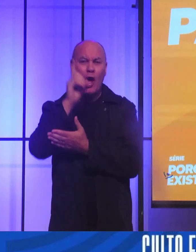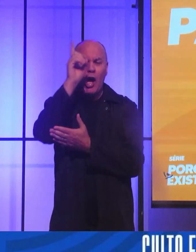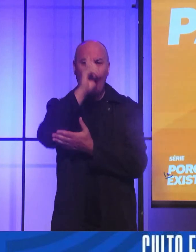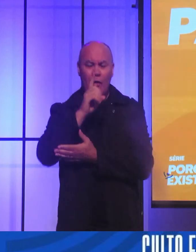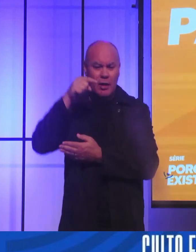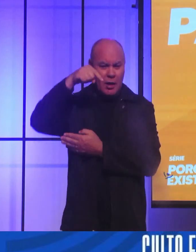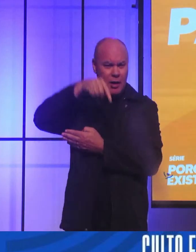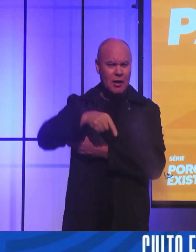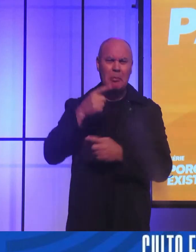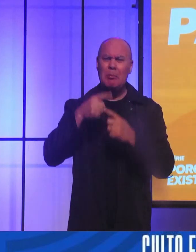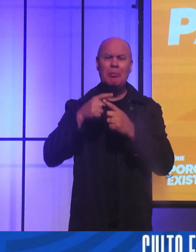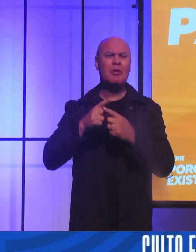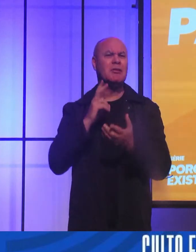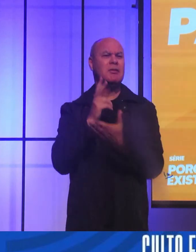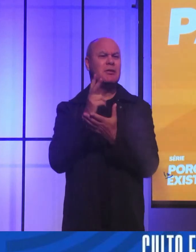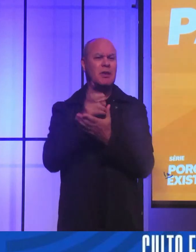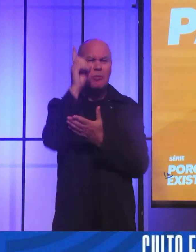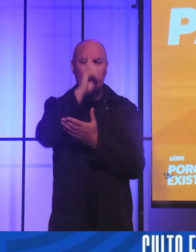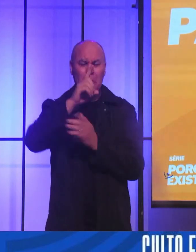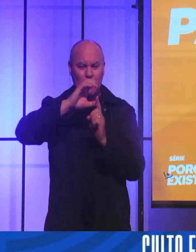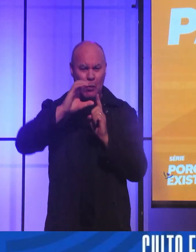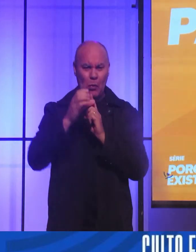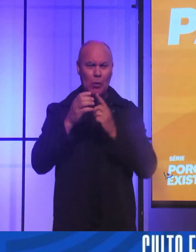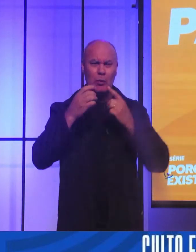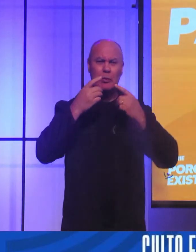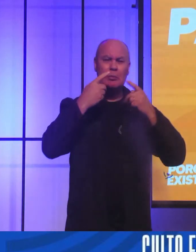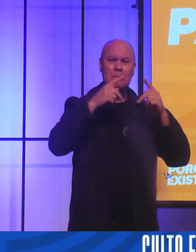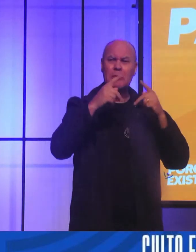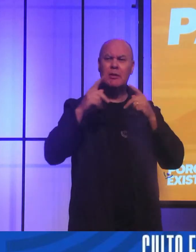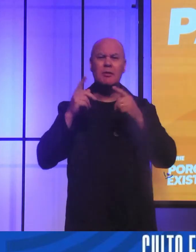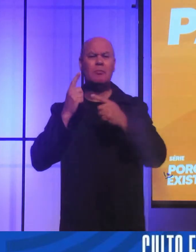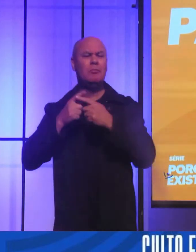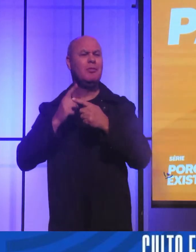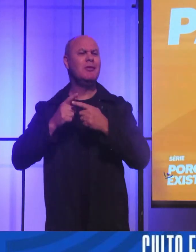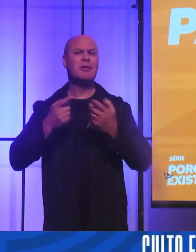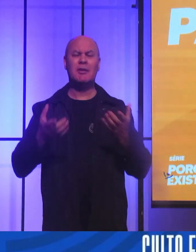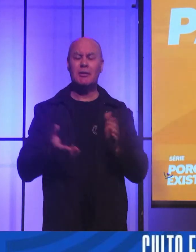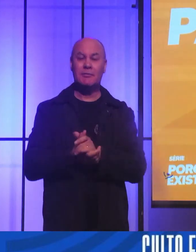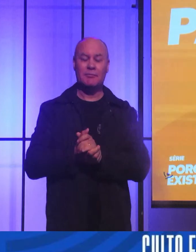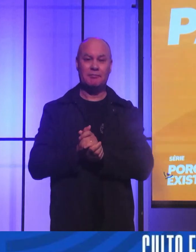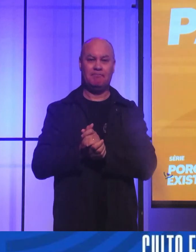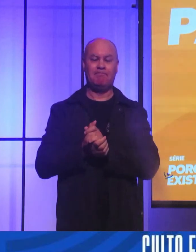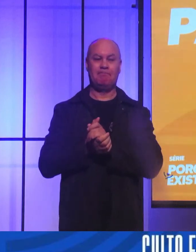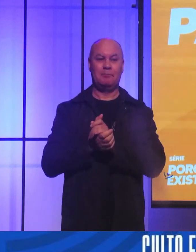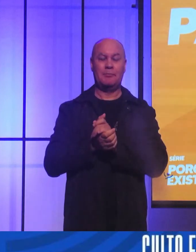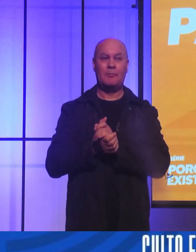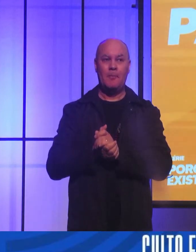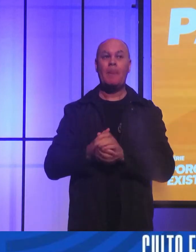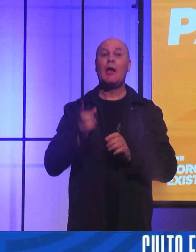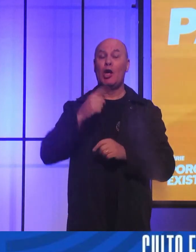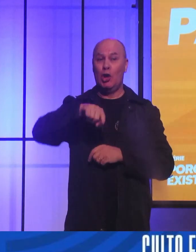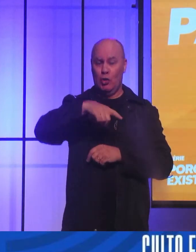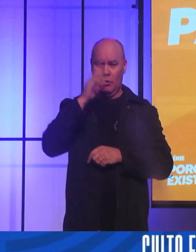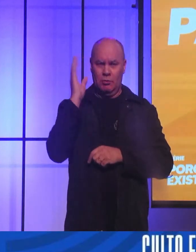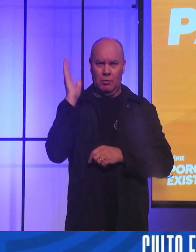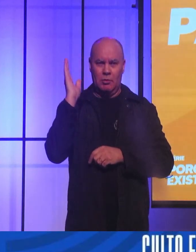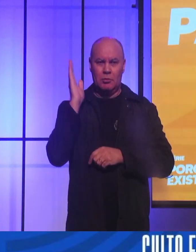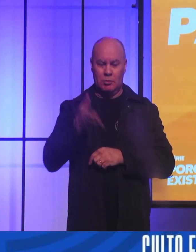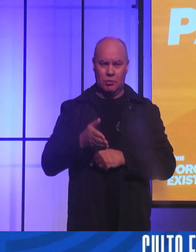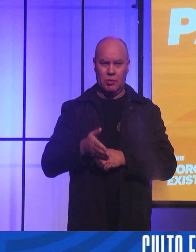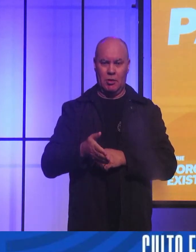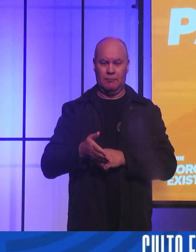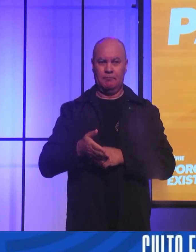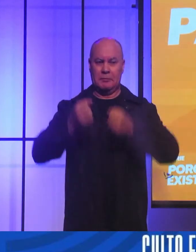razão disso tudo? E temos descoberto relembrado, melhor dizendo, nessas últimas semanas, a razão pela